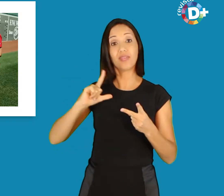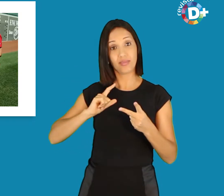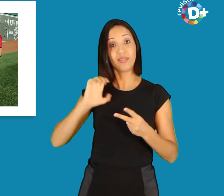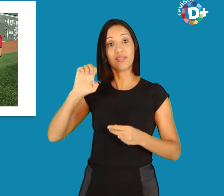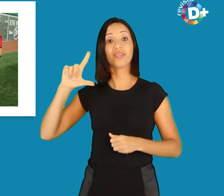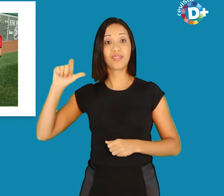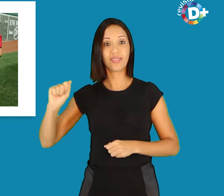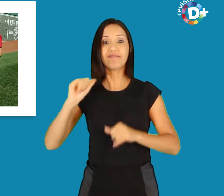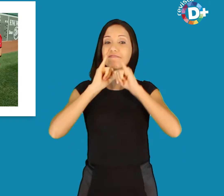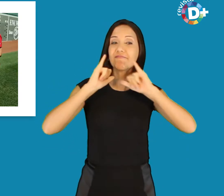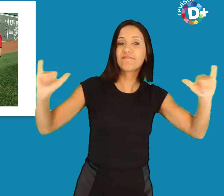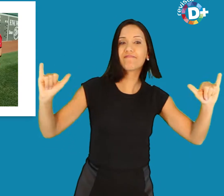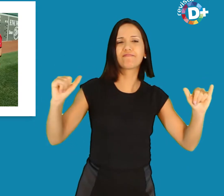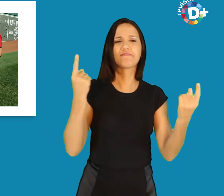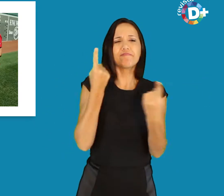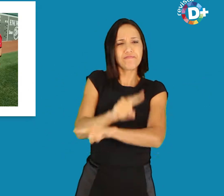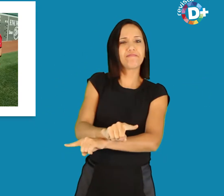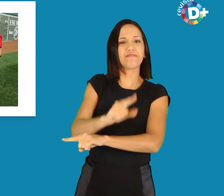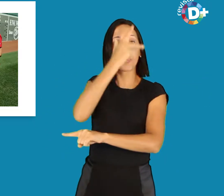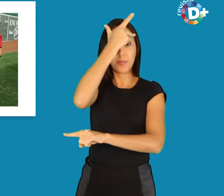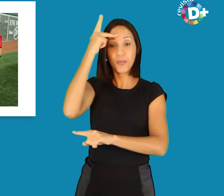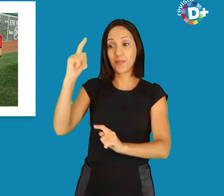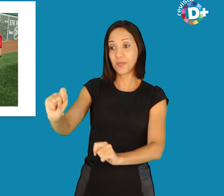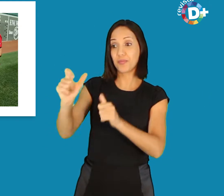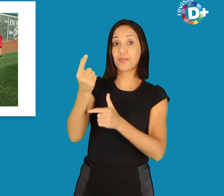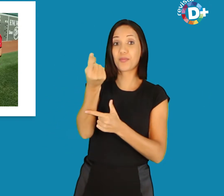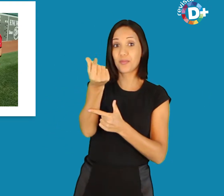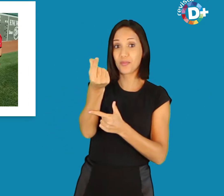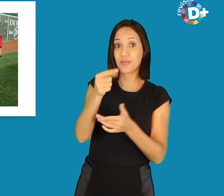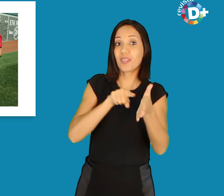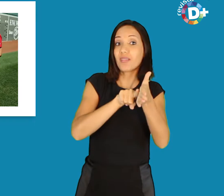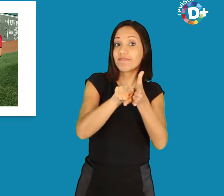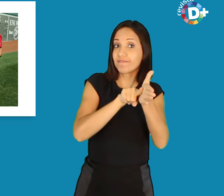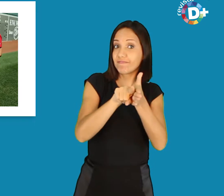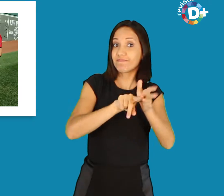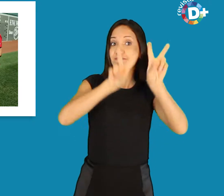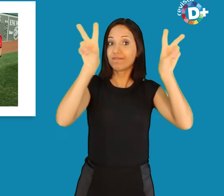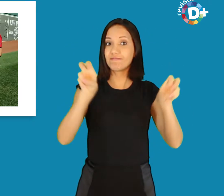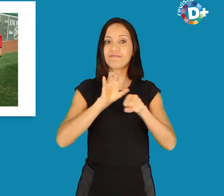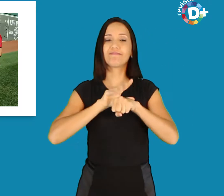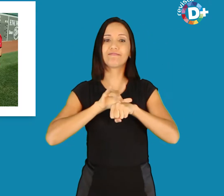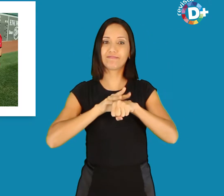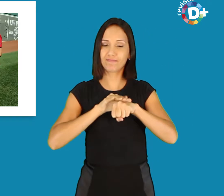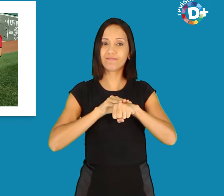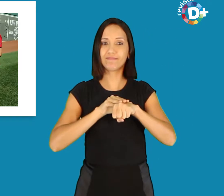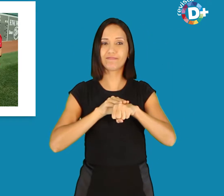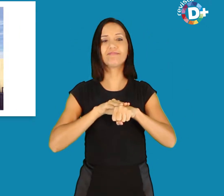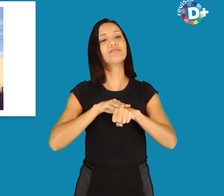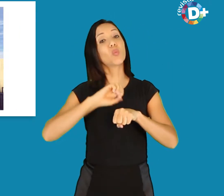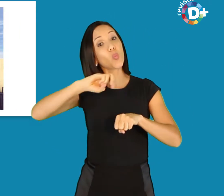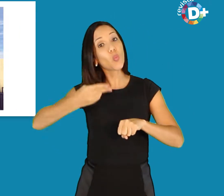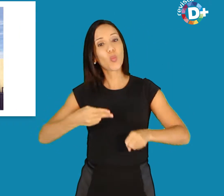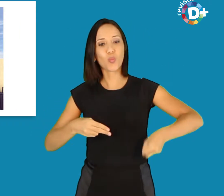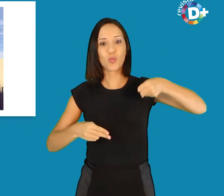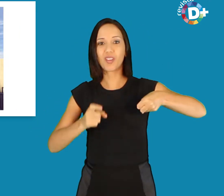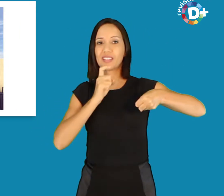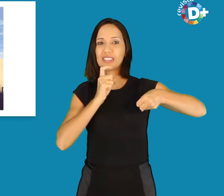desafio pessoas teriam que doar dinheiro para pesquisas sobre a doença ou tomar um banho de